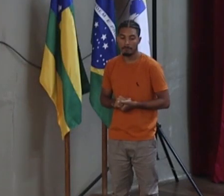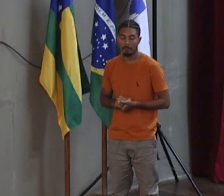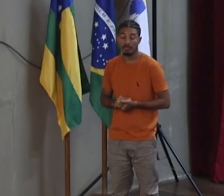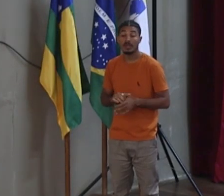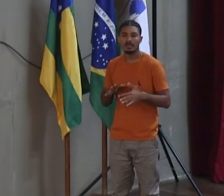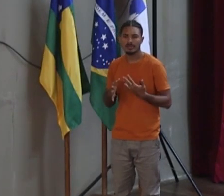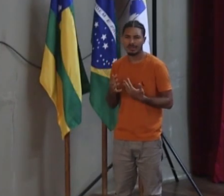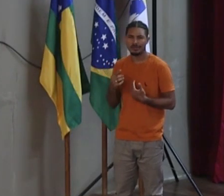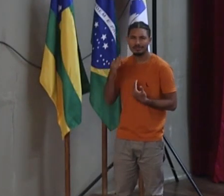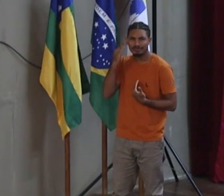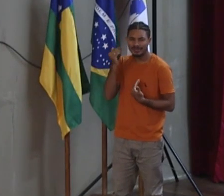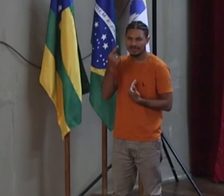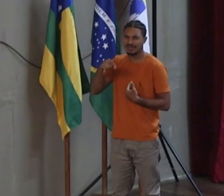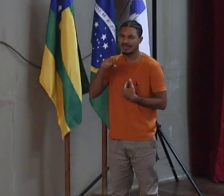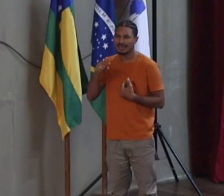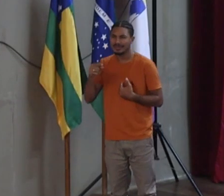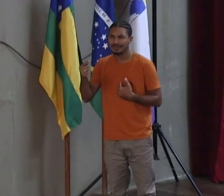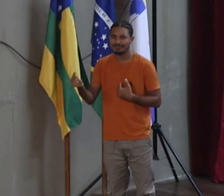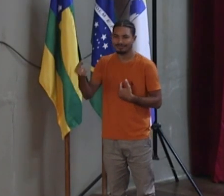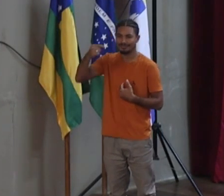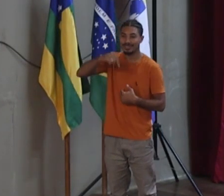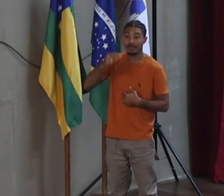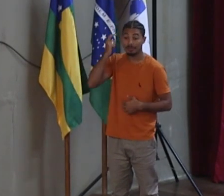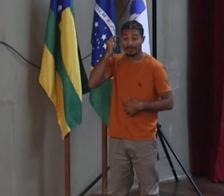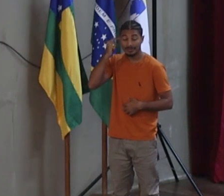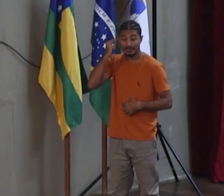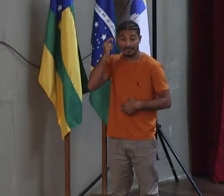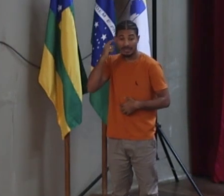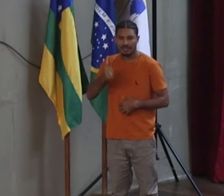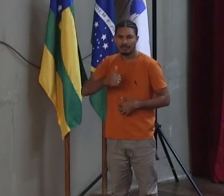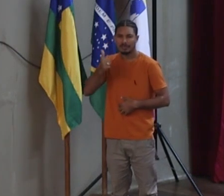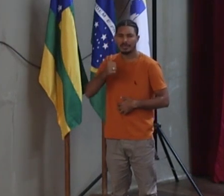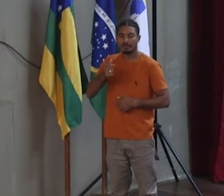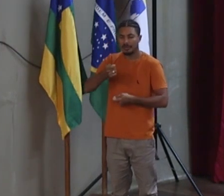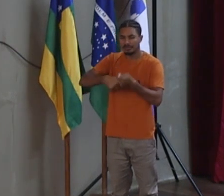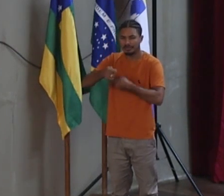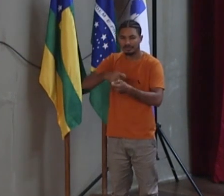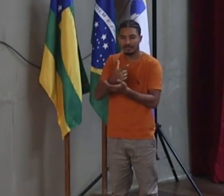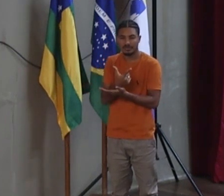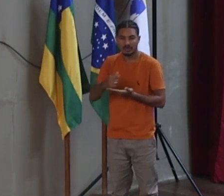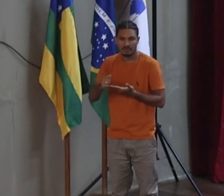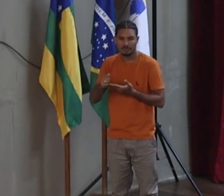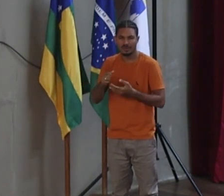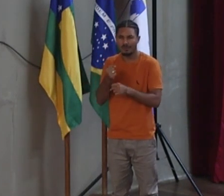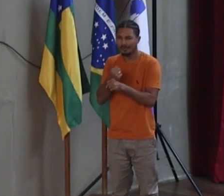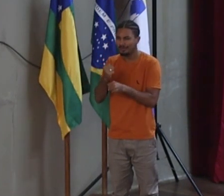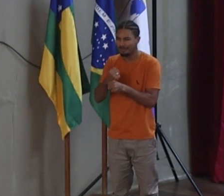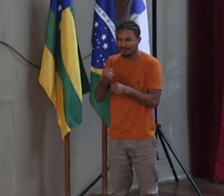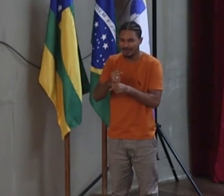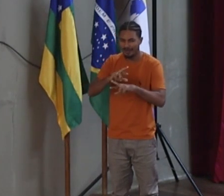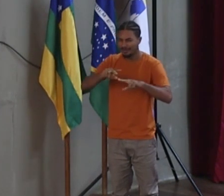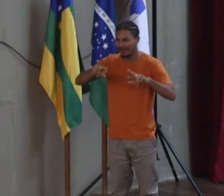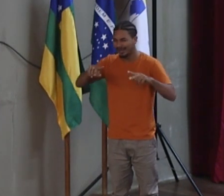quem sabe vocês vieram pensando que eu ia dizer que a primeira gestão da LAB, os anos foram cheios de coisas